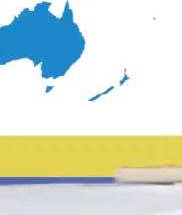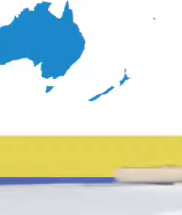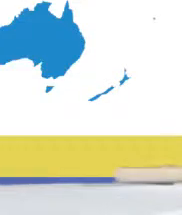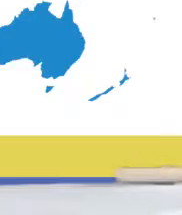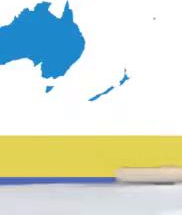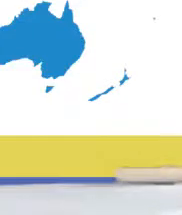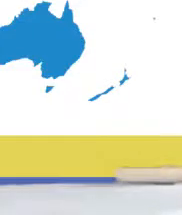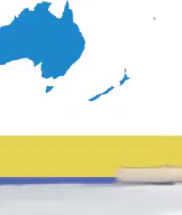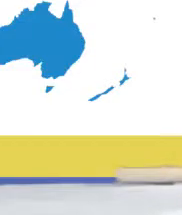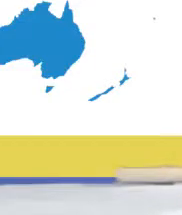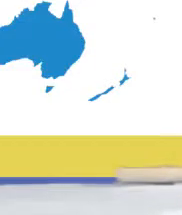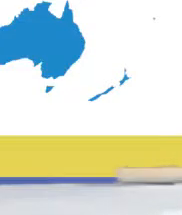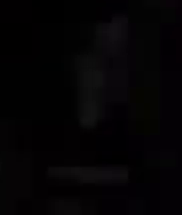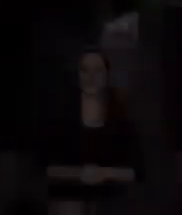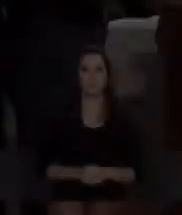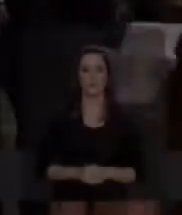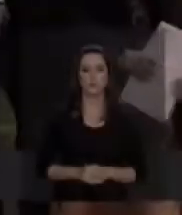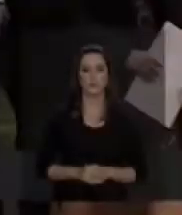Messias Bolsonaro.